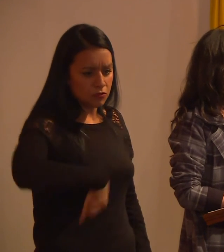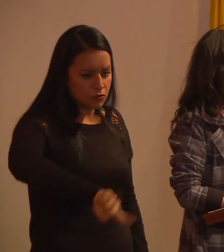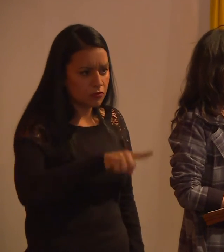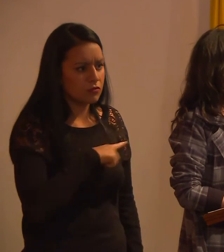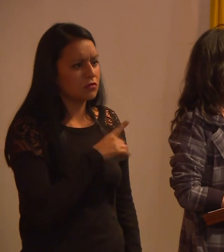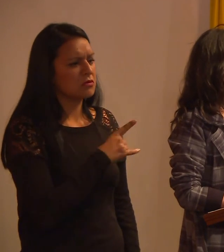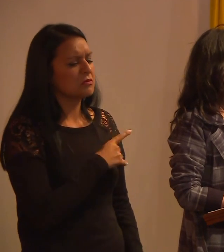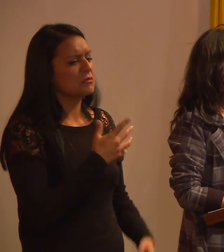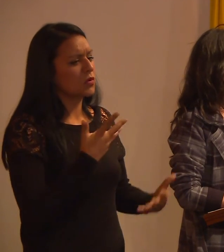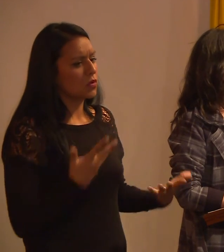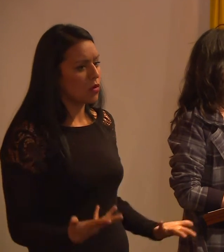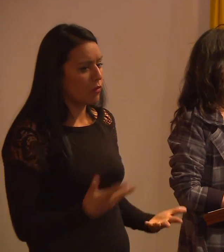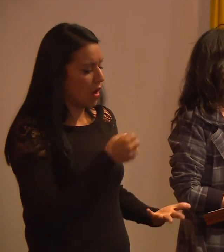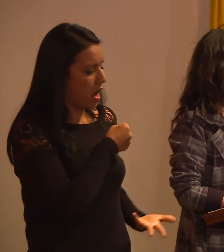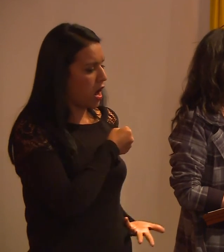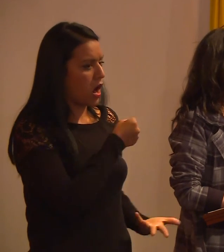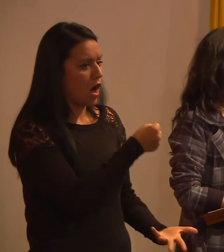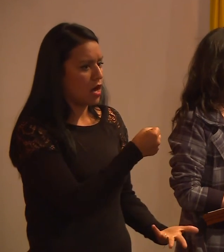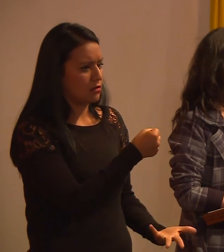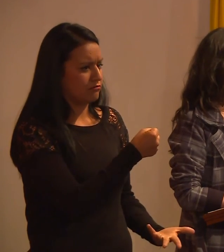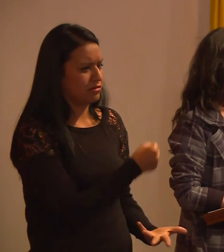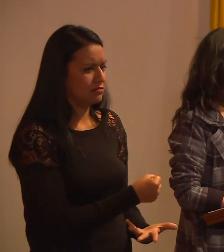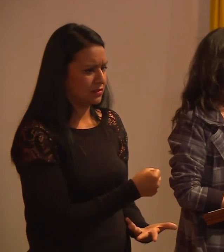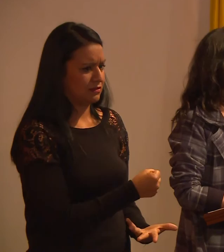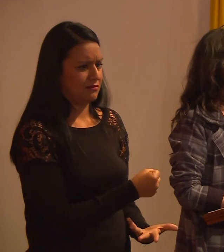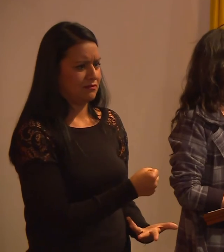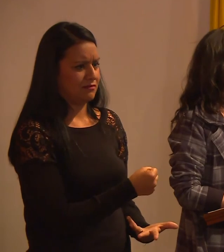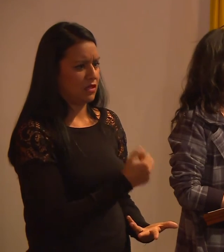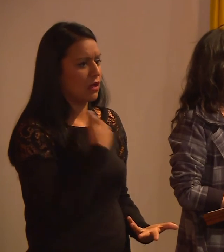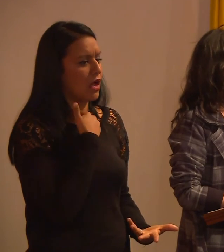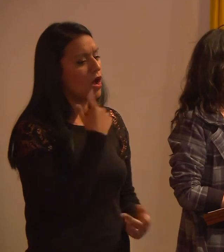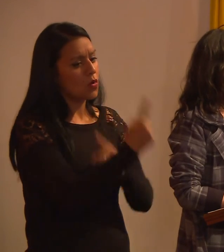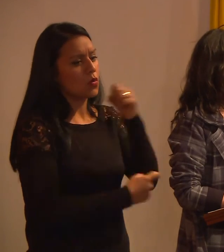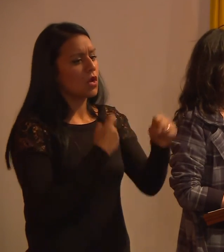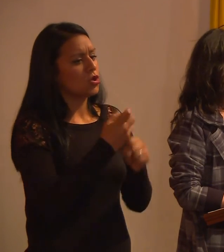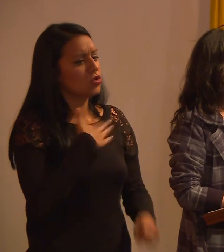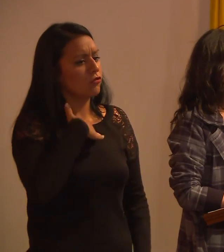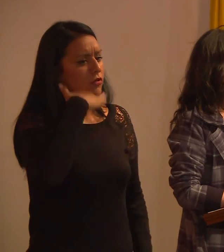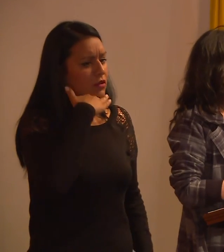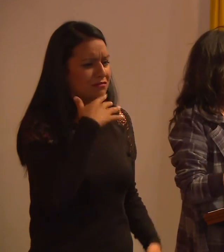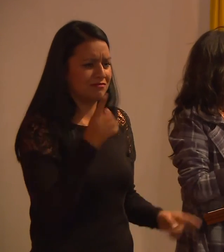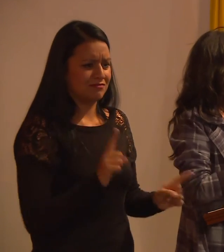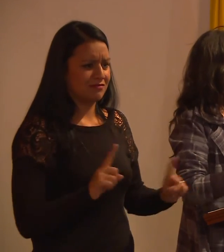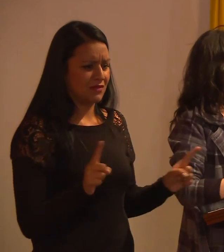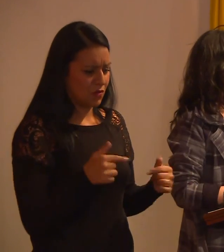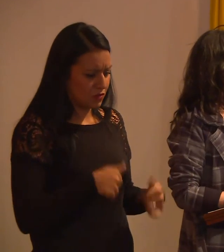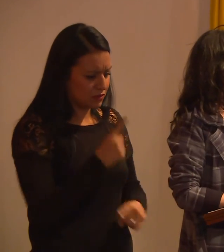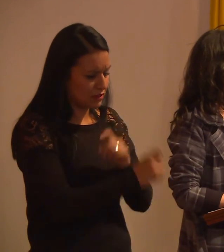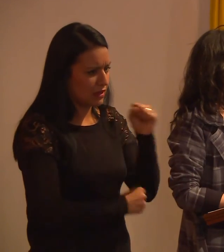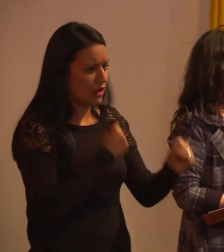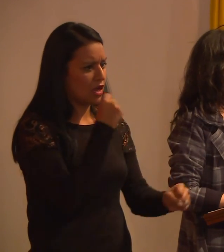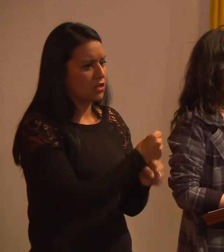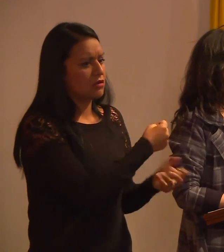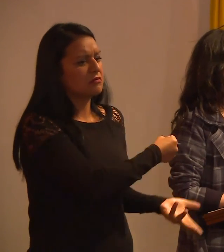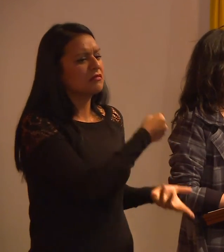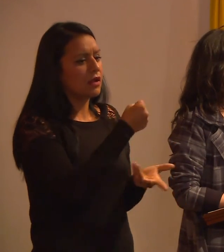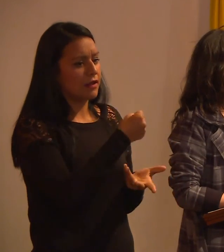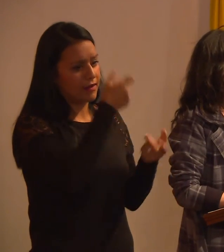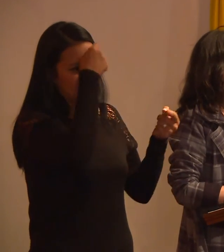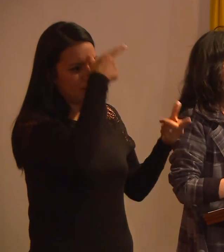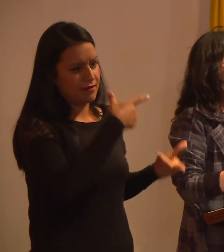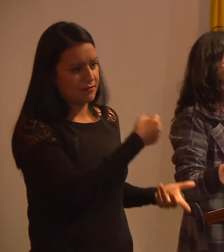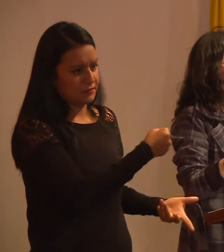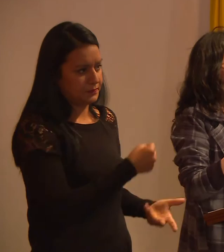universidades públicas sobrevivir con esa exigua base presupuestal que en este momento se nos está transfiriendo por parte del